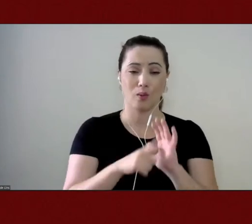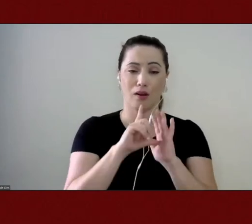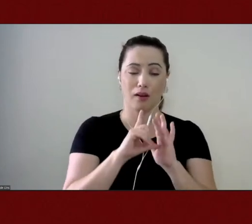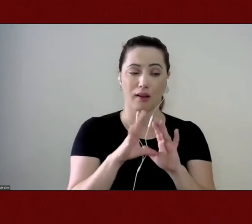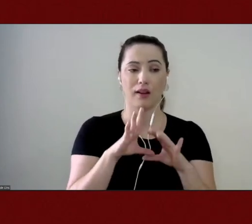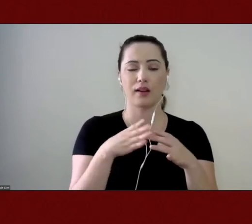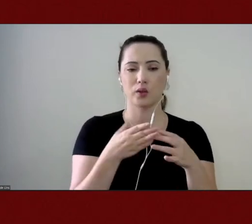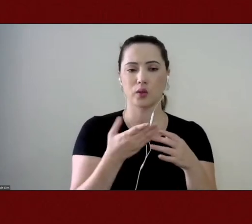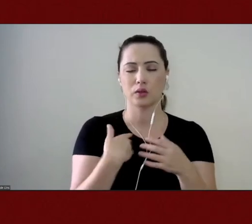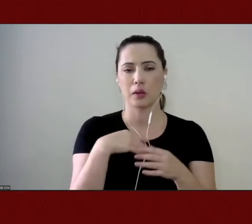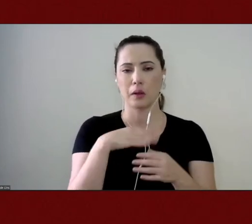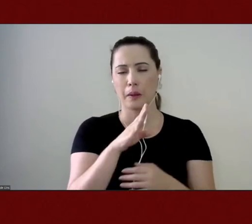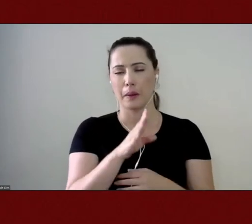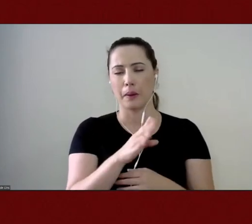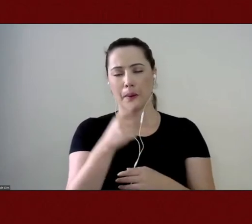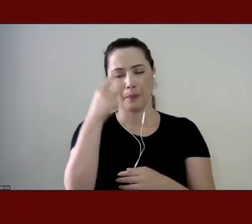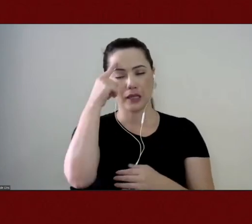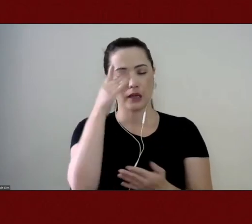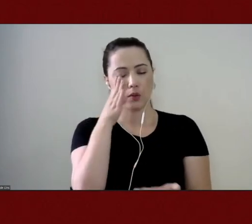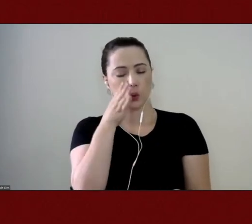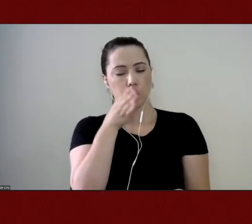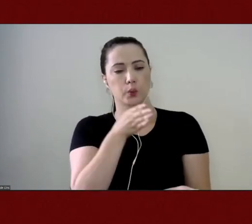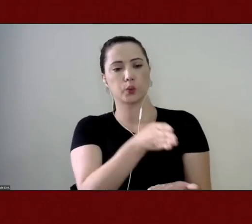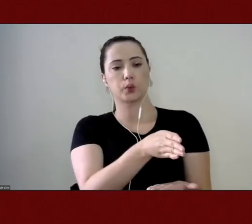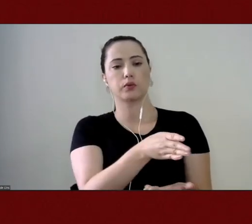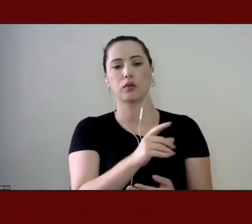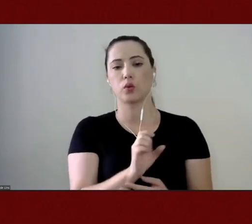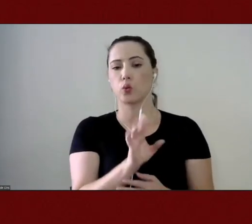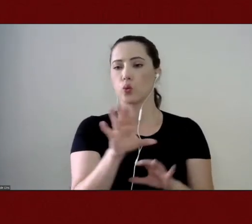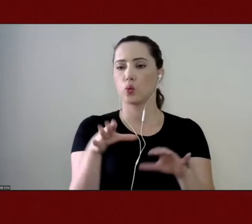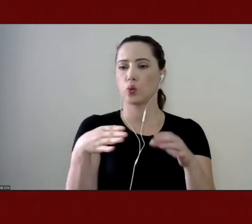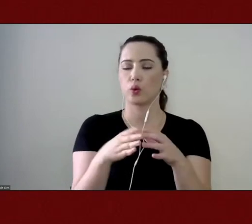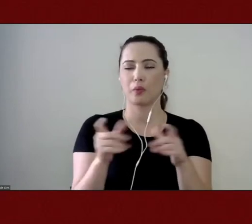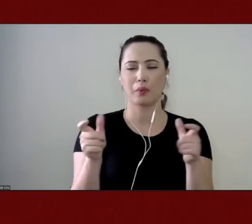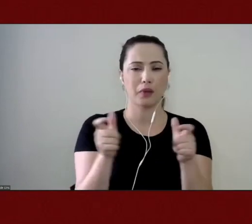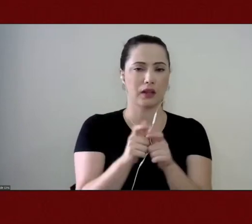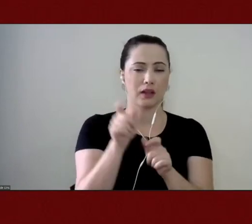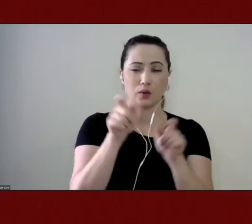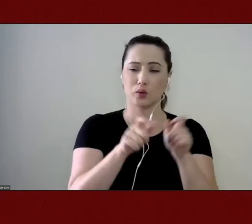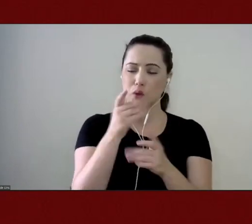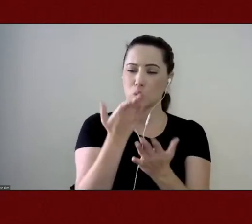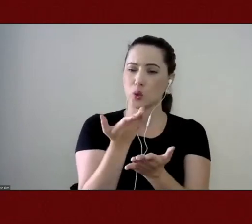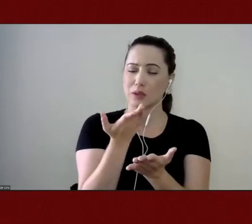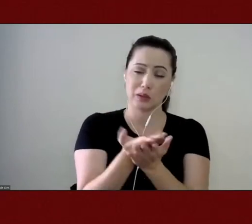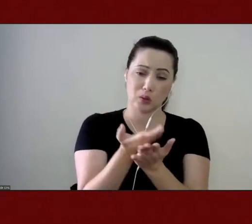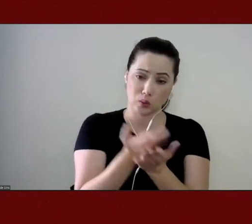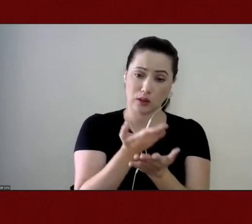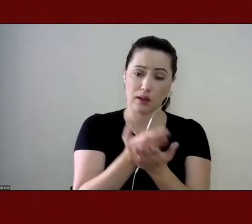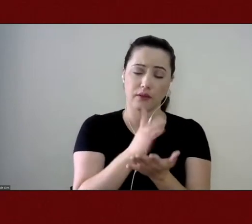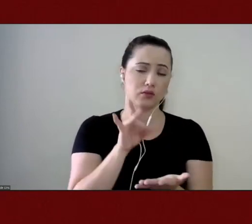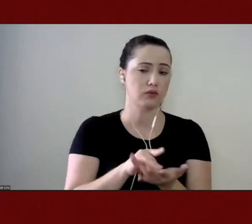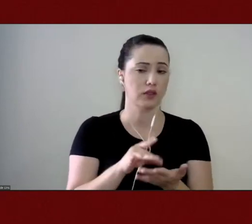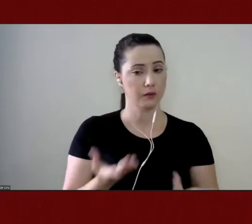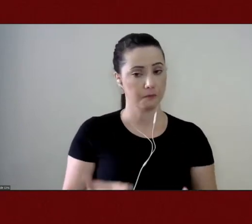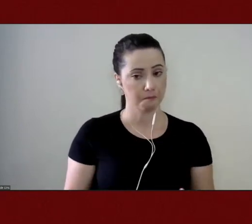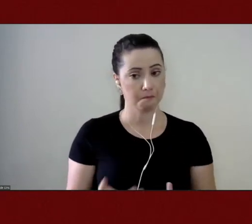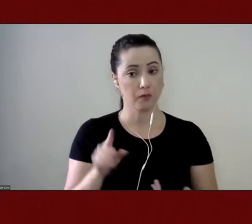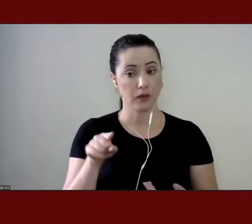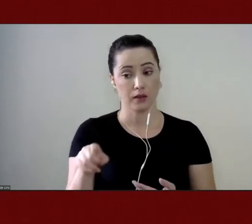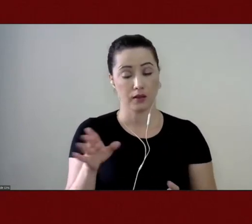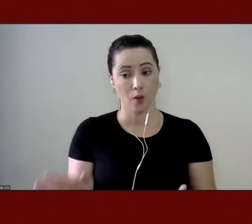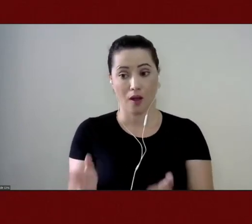uma pequena elite letrada, mas, ao mesmo tempo, ajudava a impulsionar a